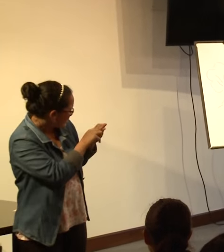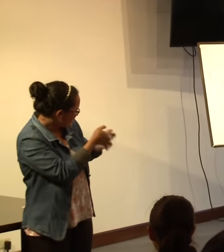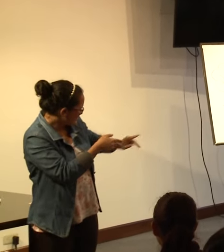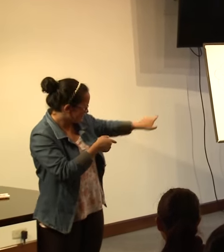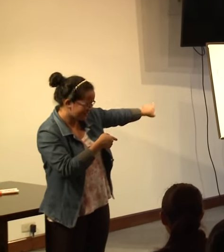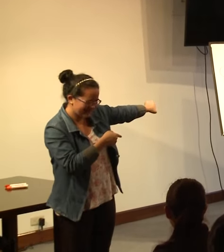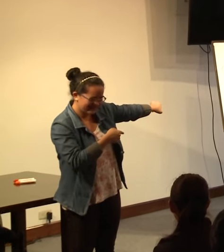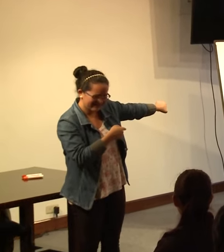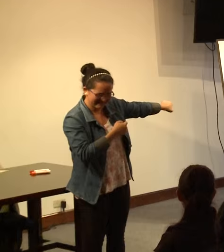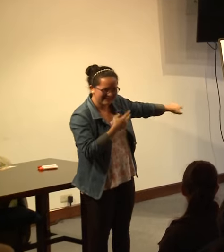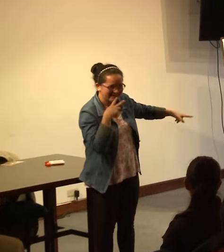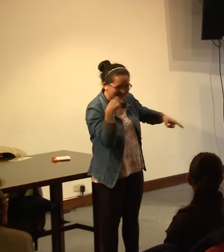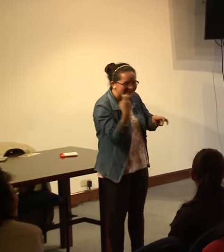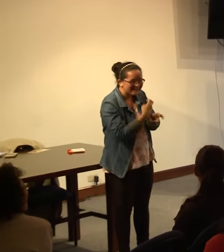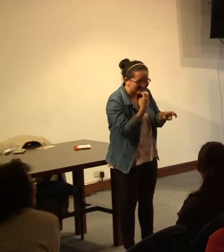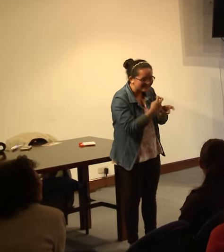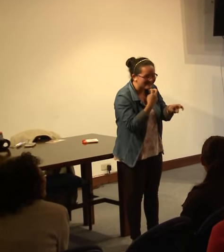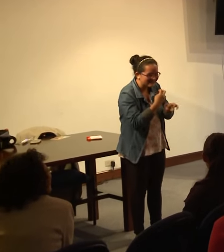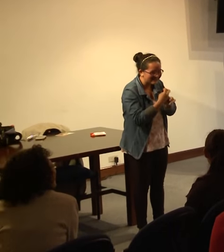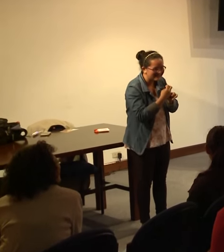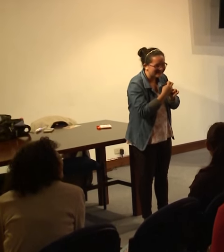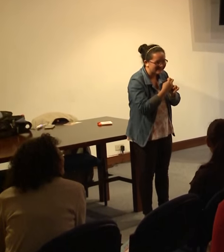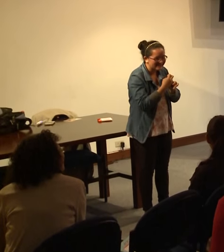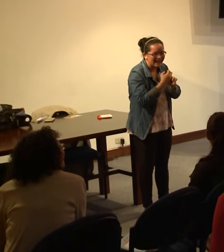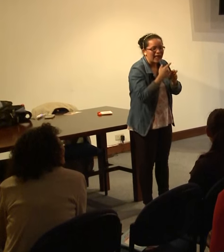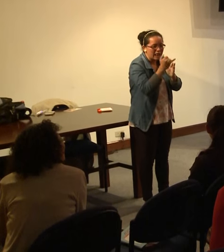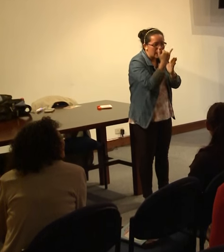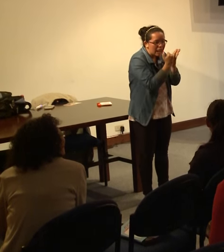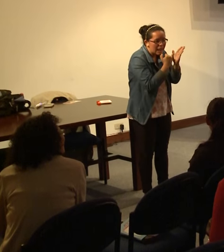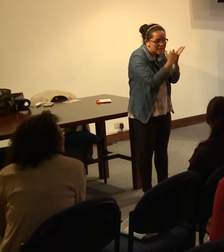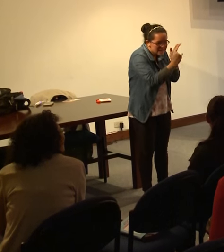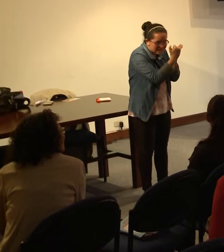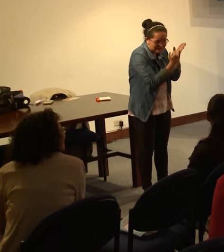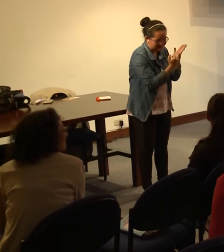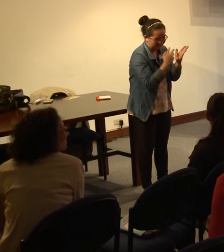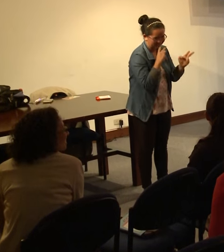Pero se dan cuenta que es bien difícil representarlo con líneas, porque es...